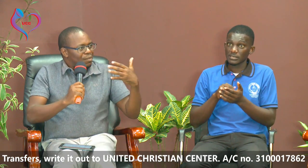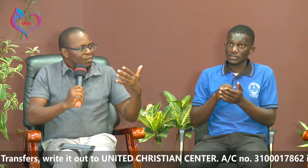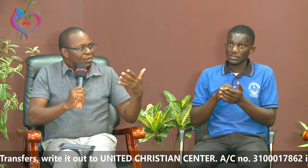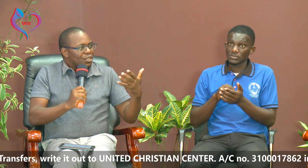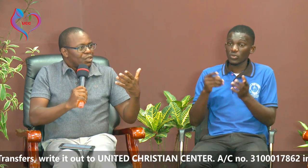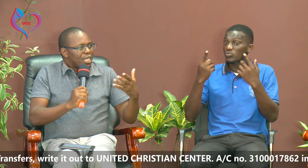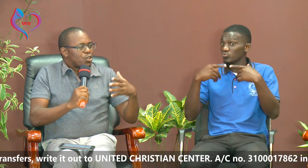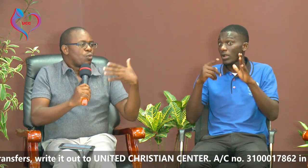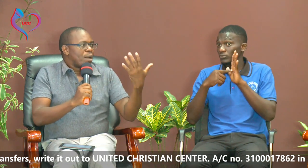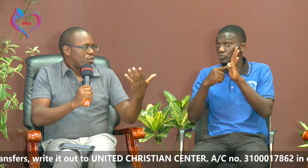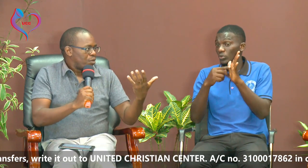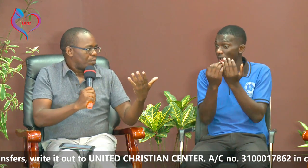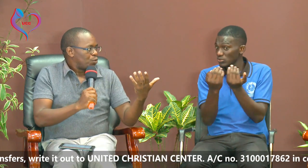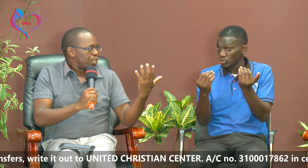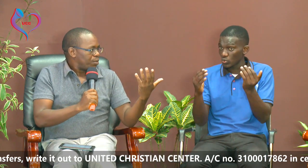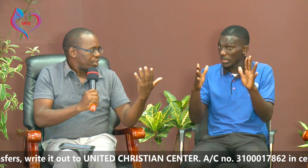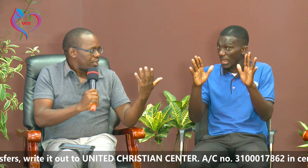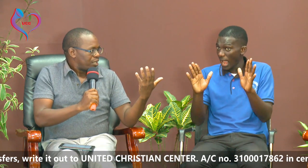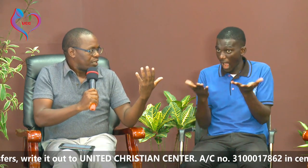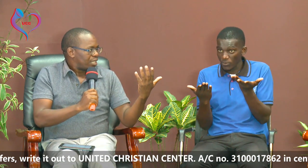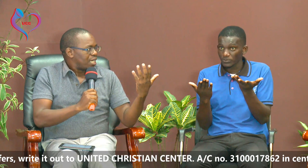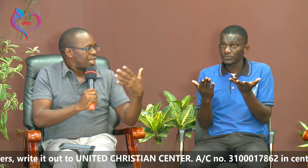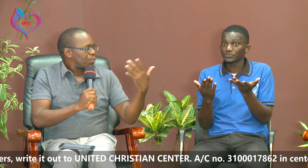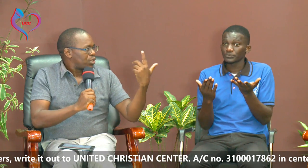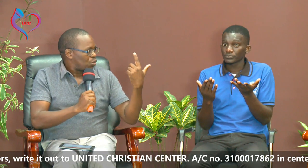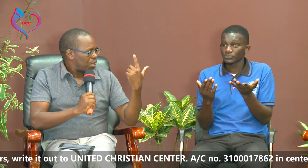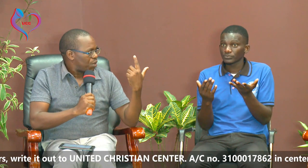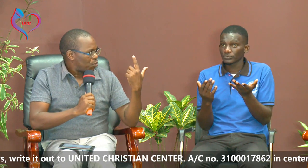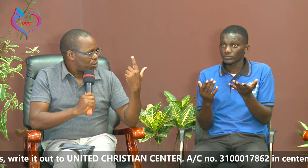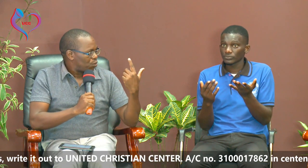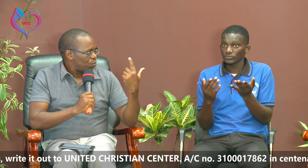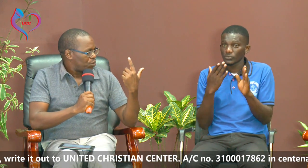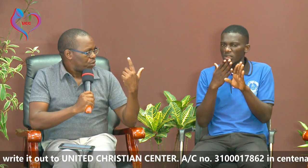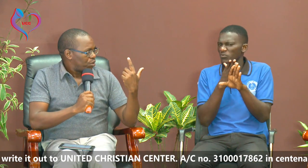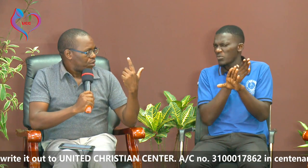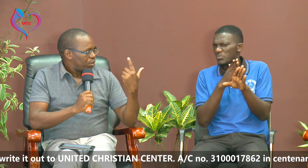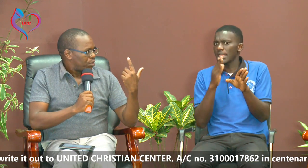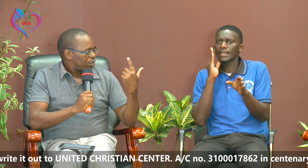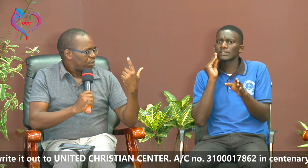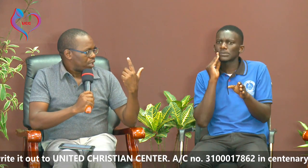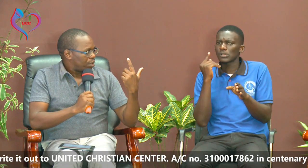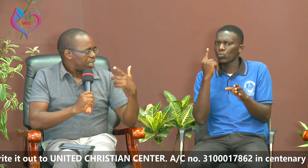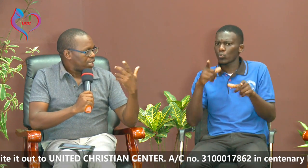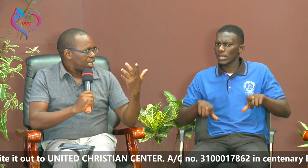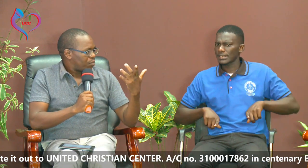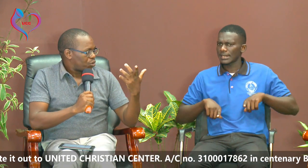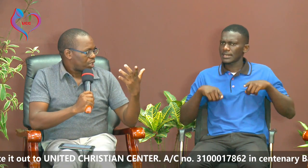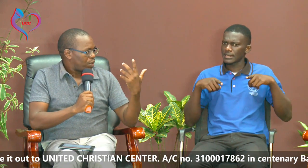them eri obulamu obw'emirundi ebiri nze nali exposed ku bulamu bwa mulundi gumu bwe nali nkyali muto tata wange